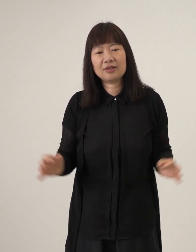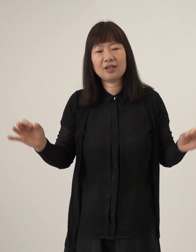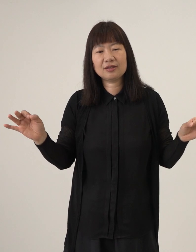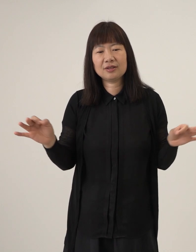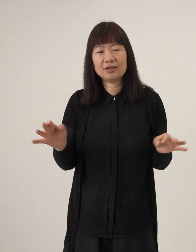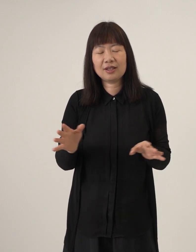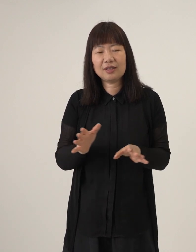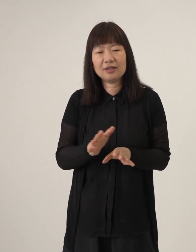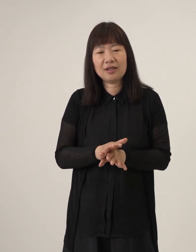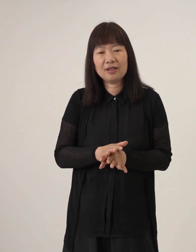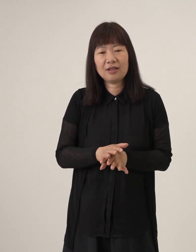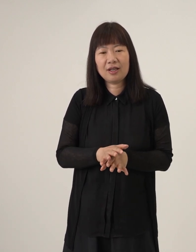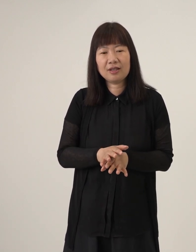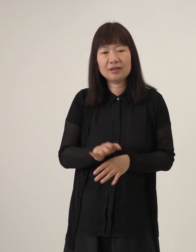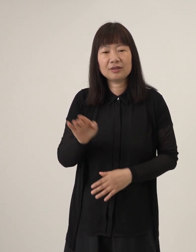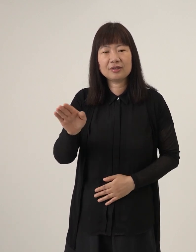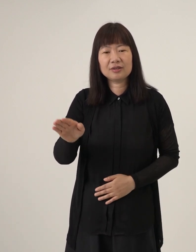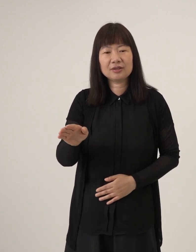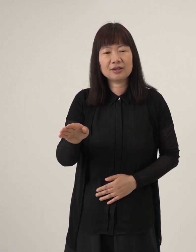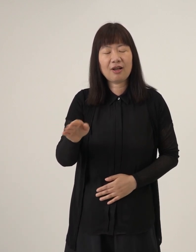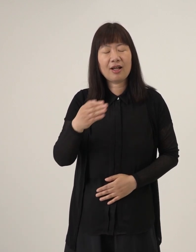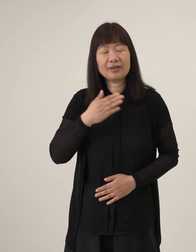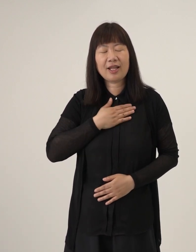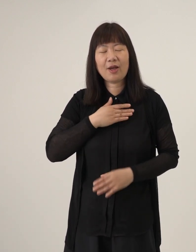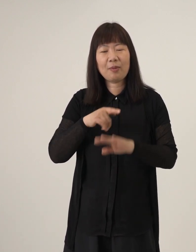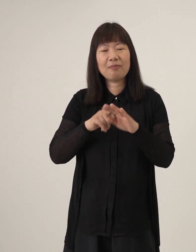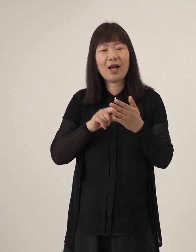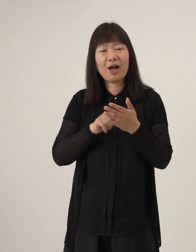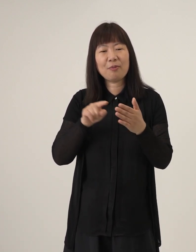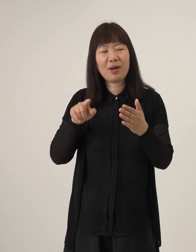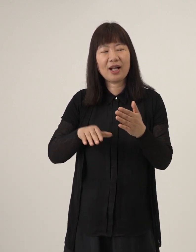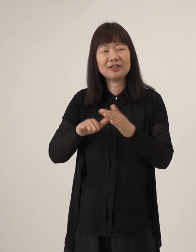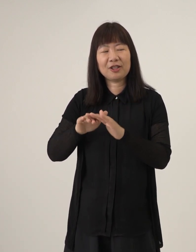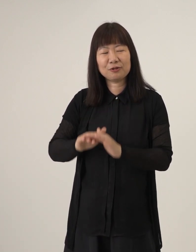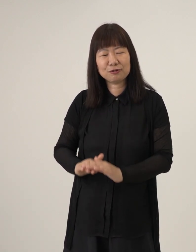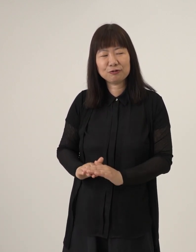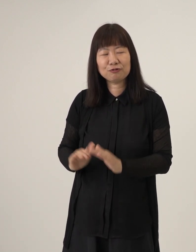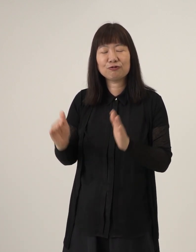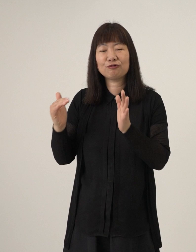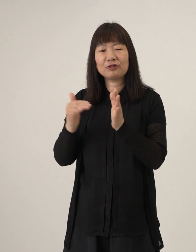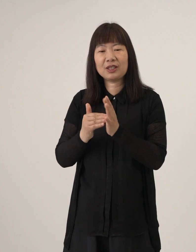사라질 것에 내 만두네.